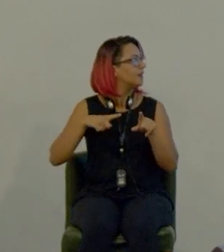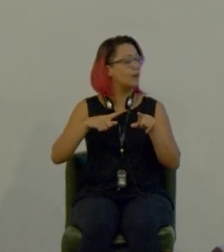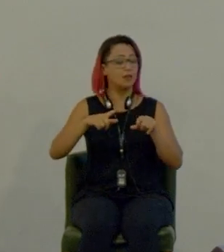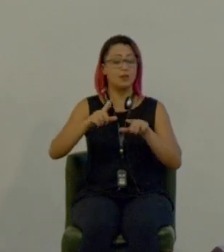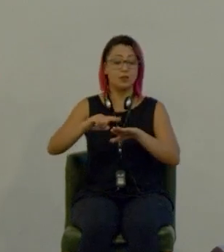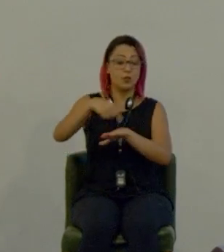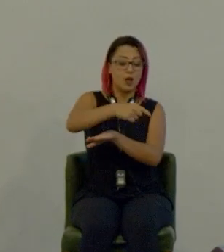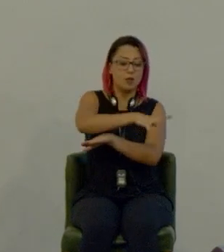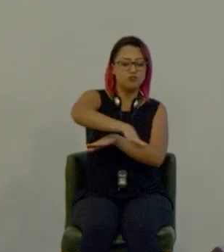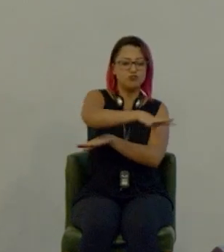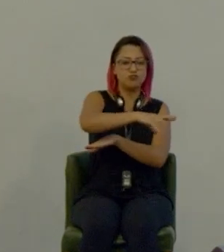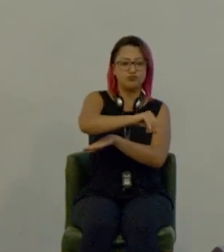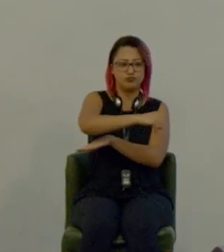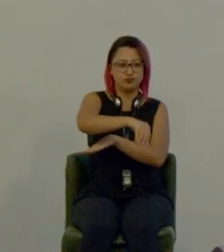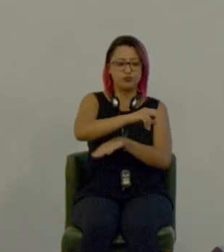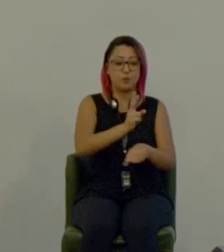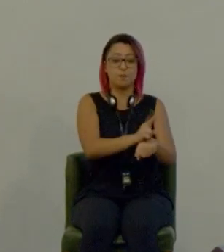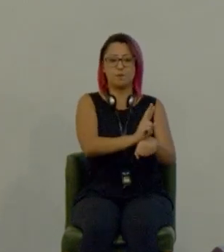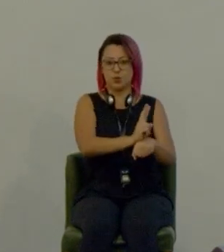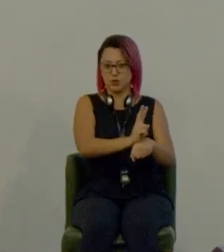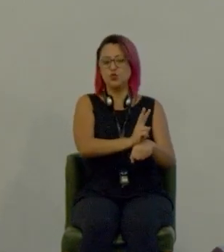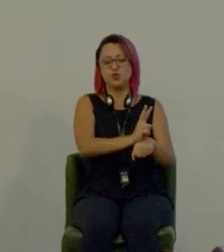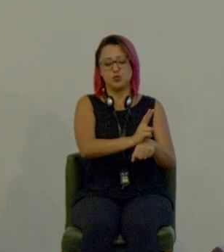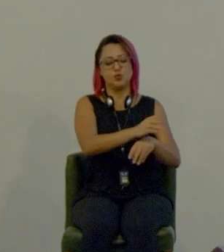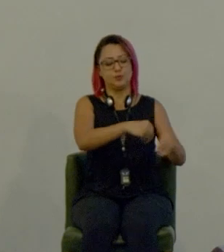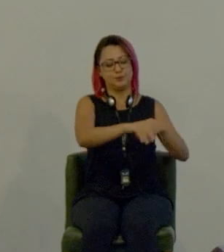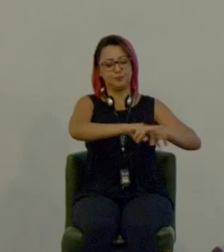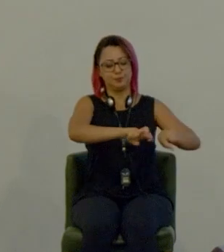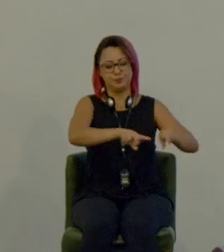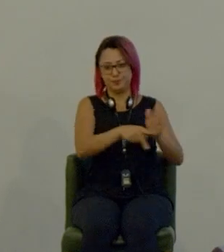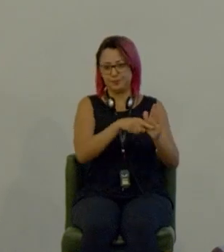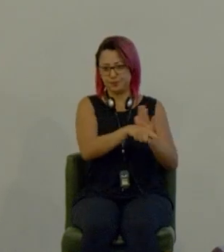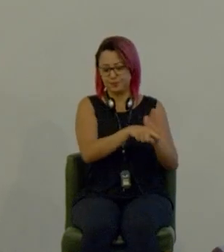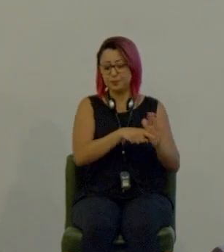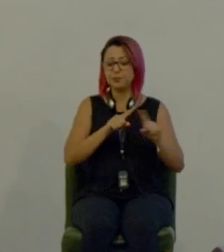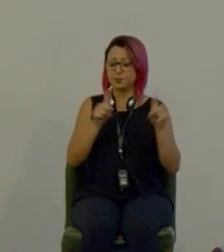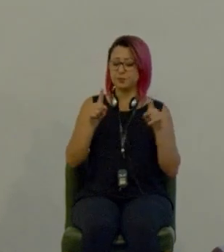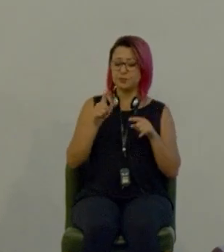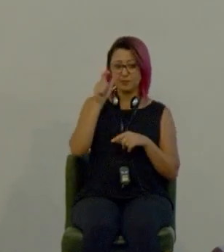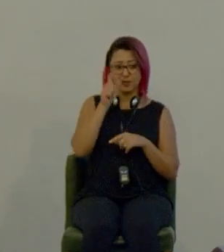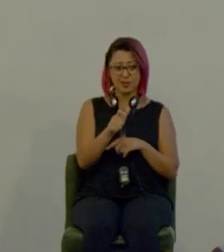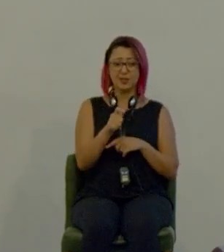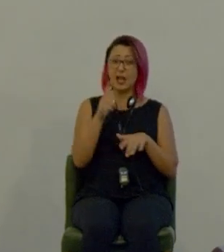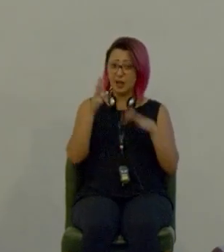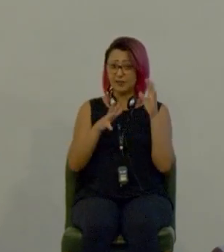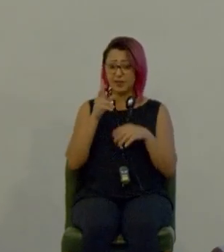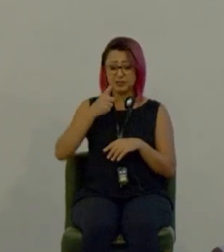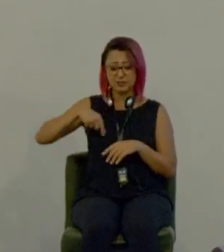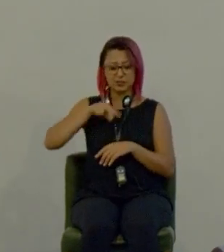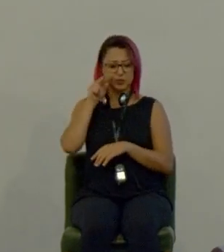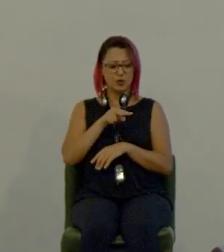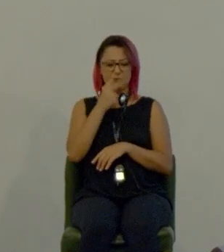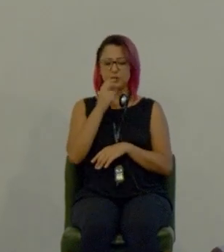Então, a gente tem uma dificuldade muito grande, eu acho, de olhar para um lugar como esse e entender que ele está sendo cultivado